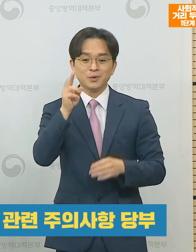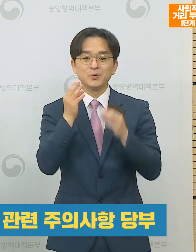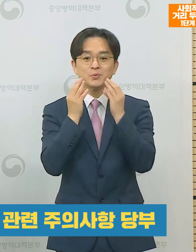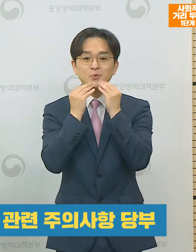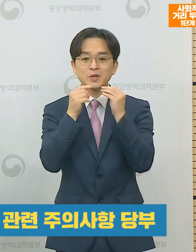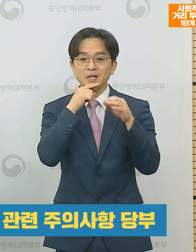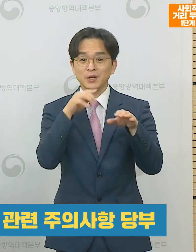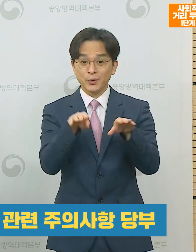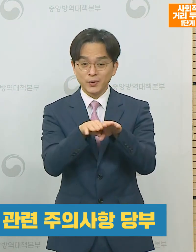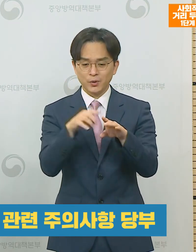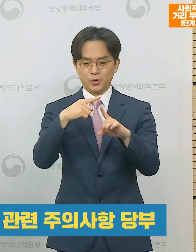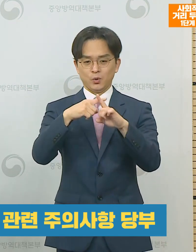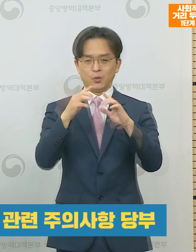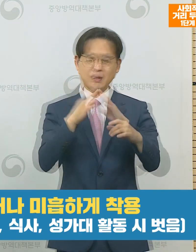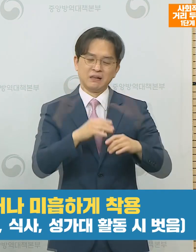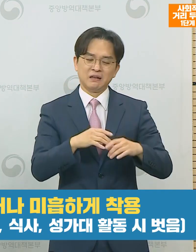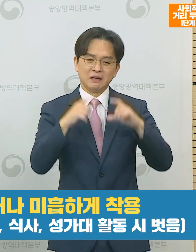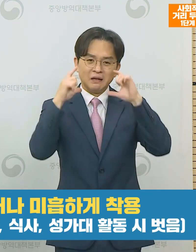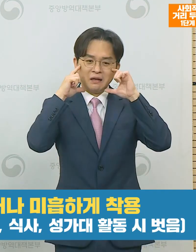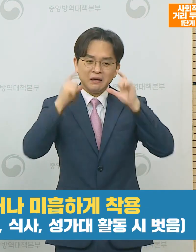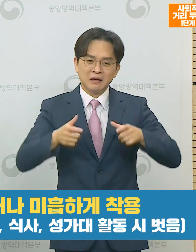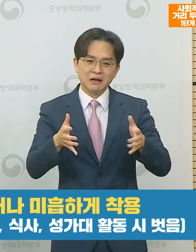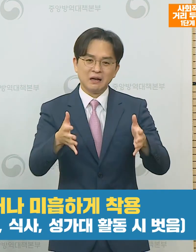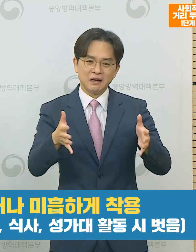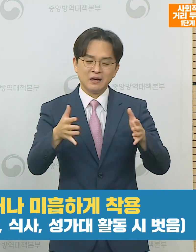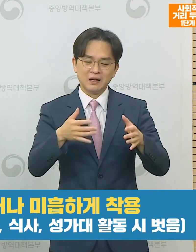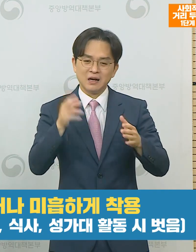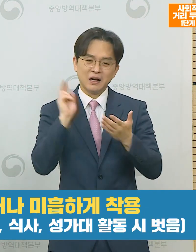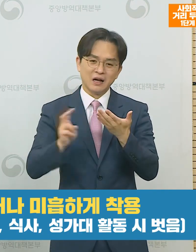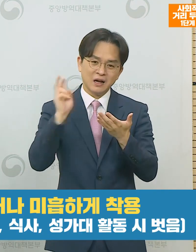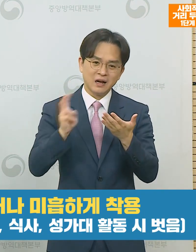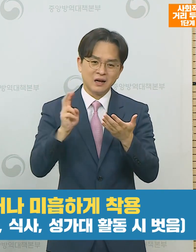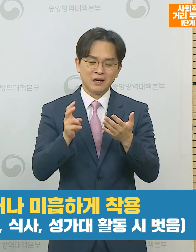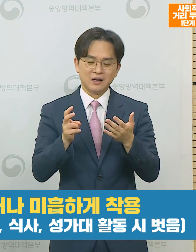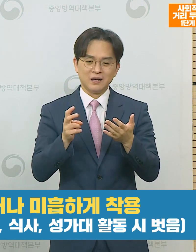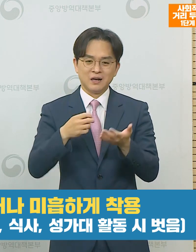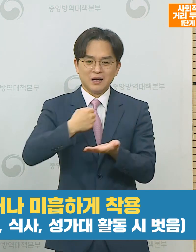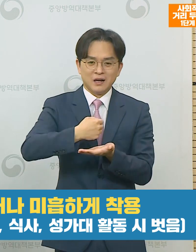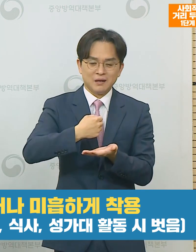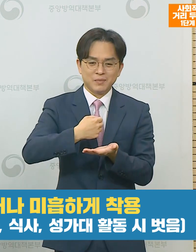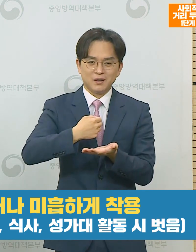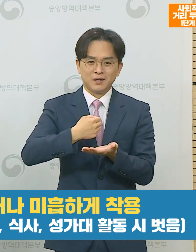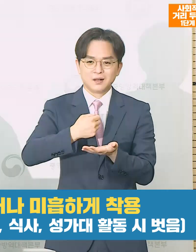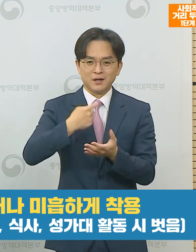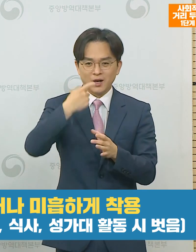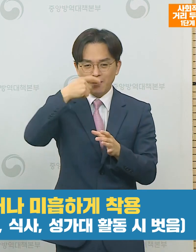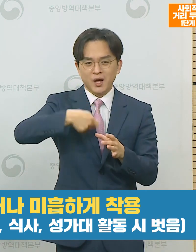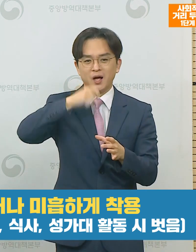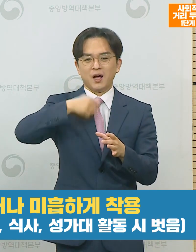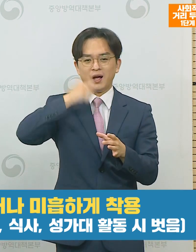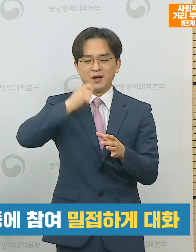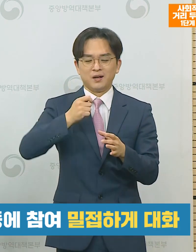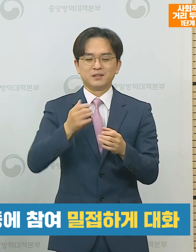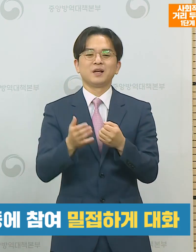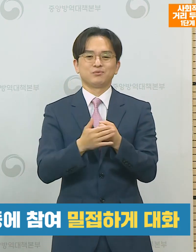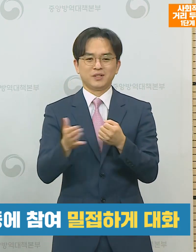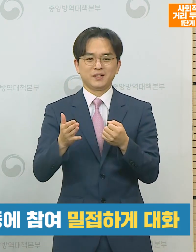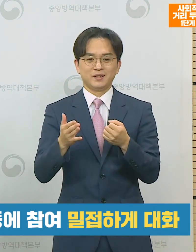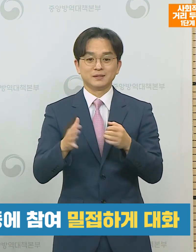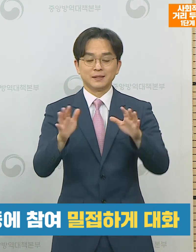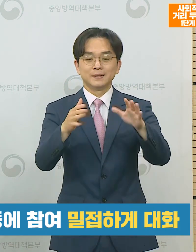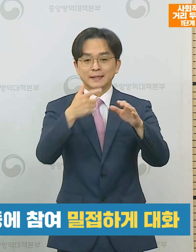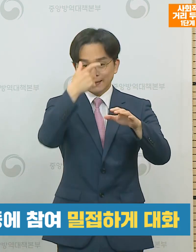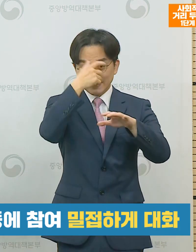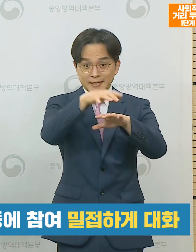관련된 주의사항을 당부를 드립니다. 마스크를 제대로 착용하지 않거나 미흡하게 착용하였고 특히 예배